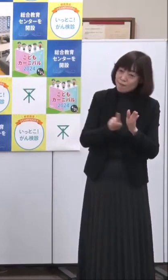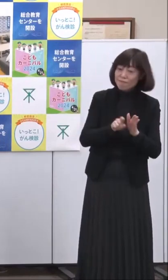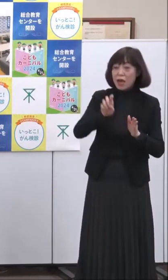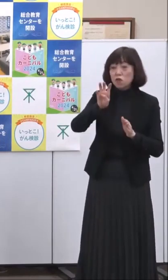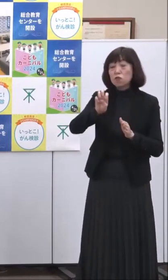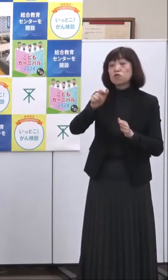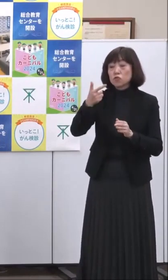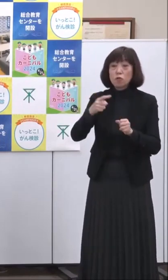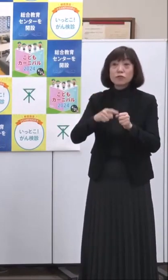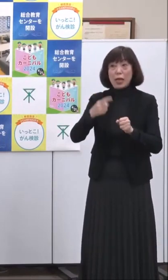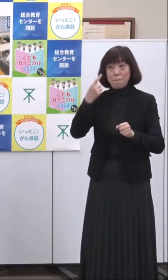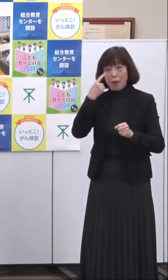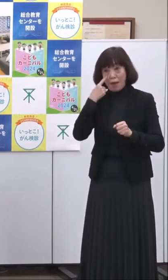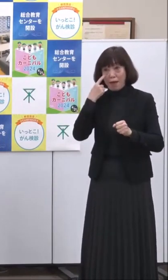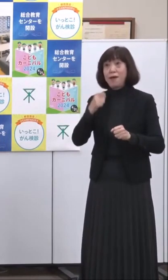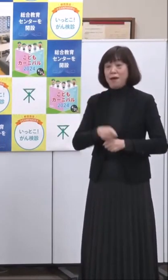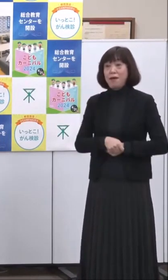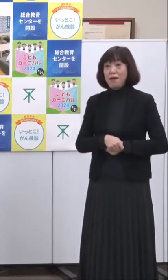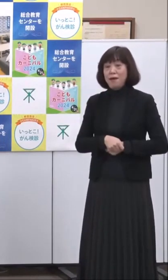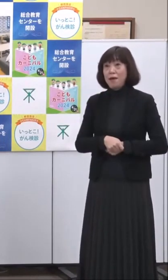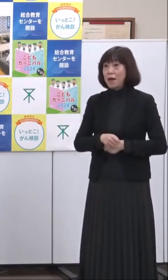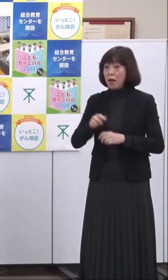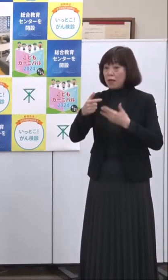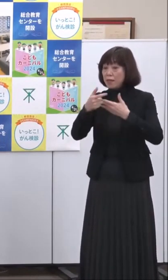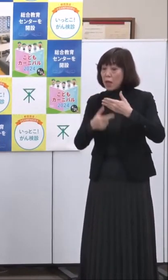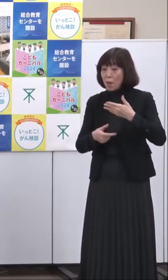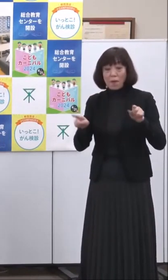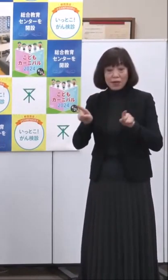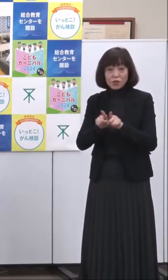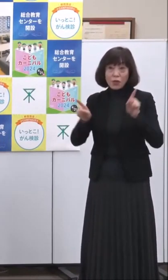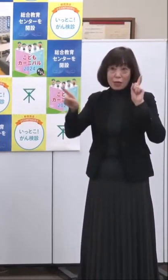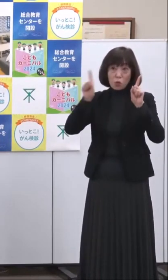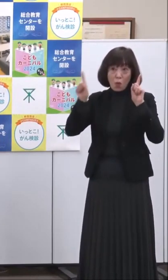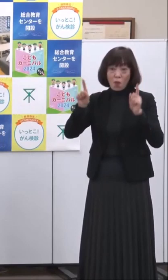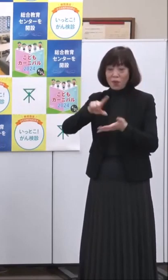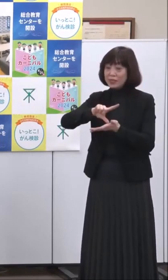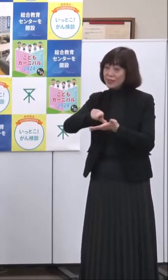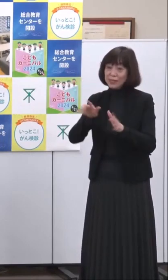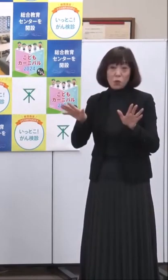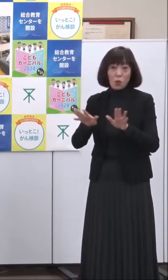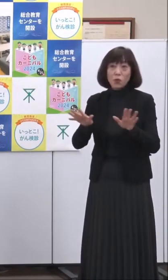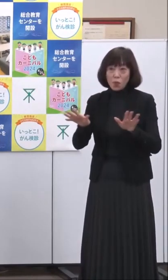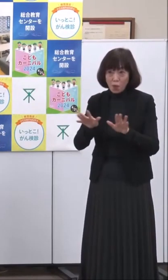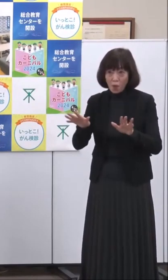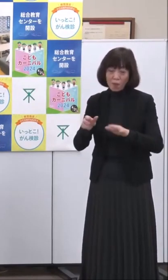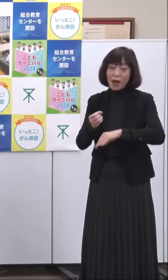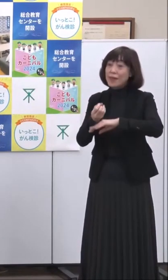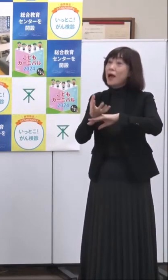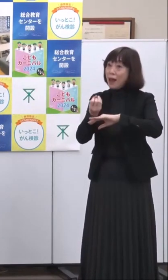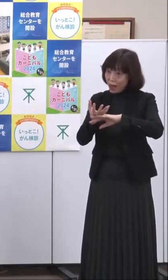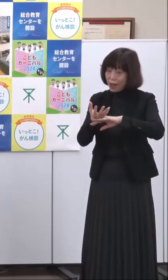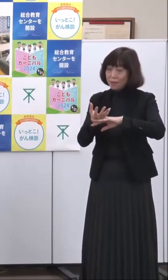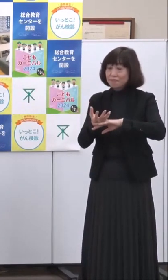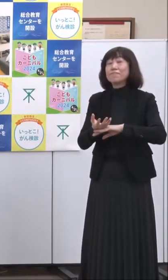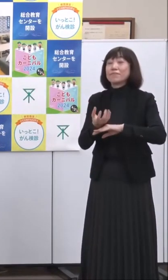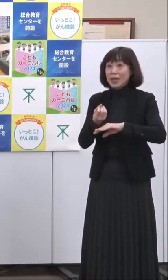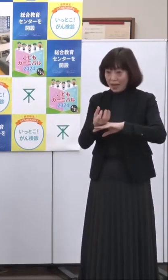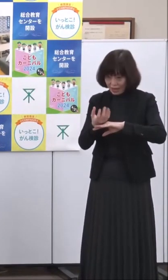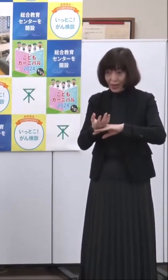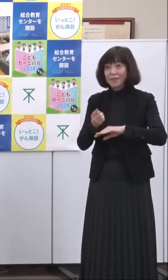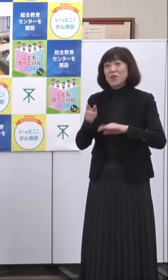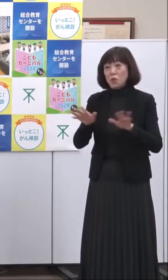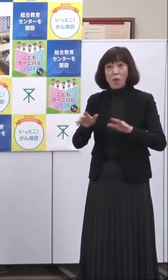目を迎えることとなりました。テーマは一緒に遊ぼう、地域の子ども宝と書いて子ども大集合